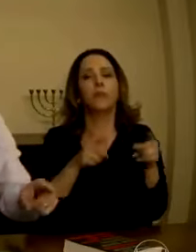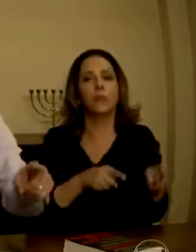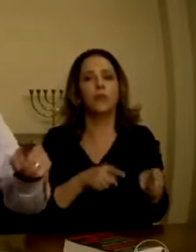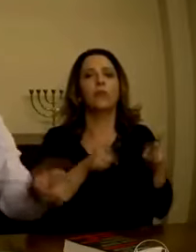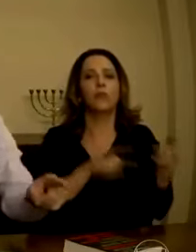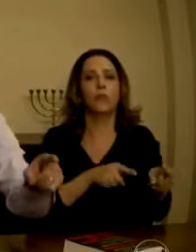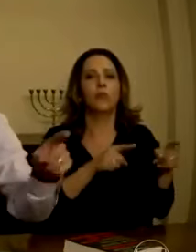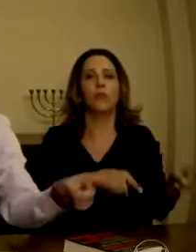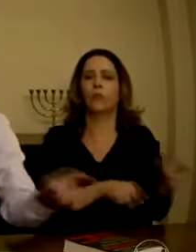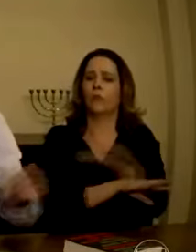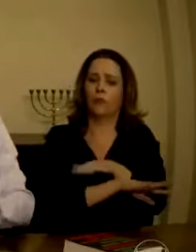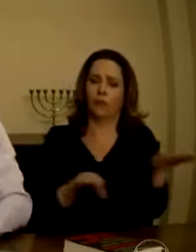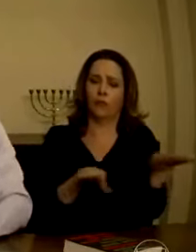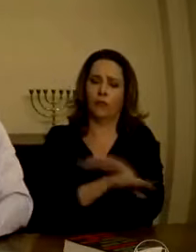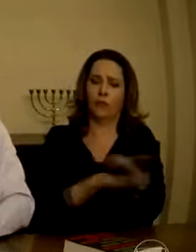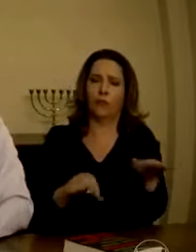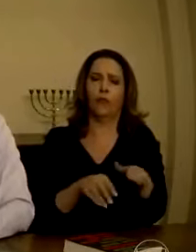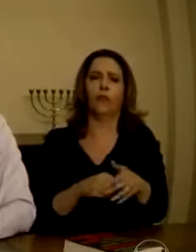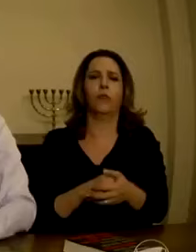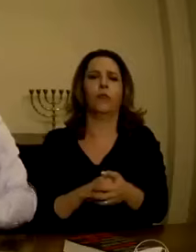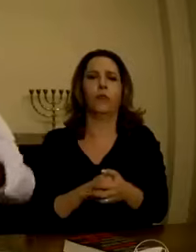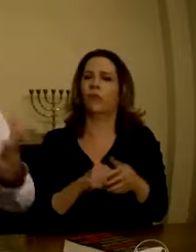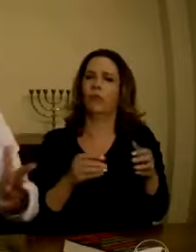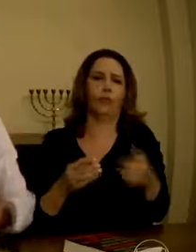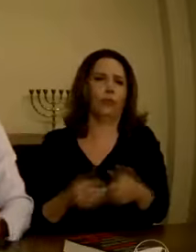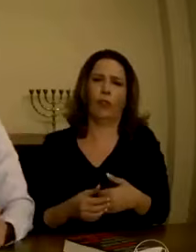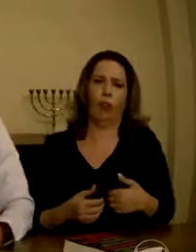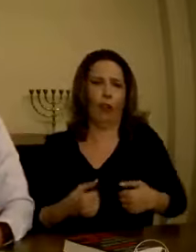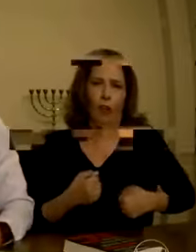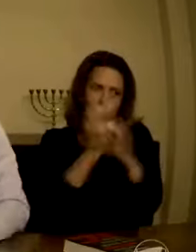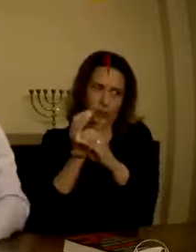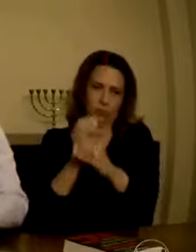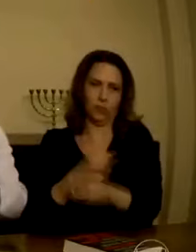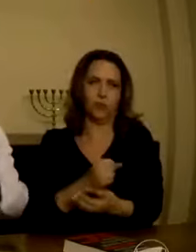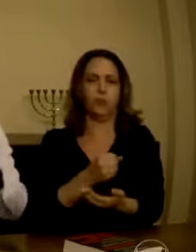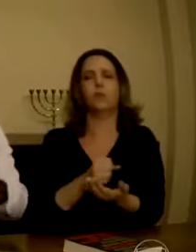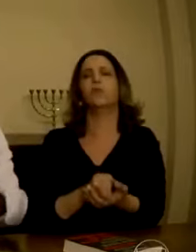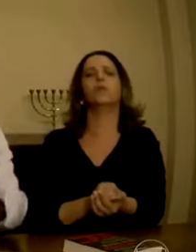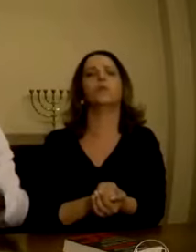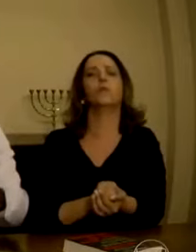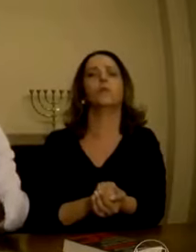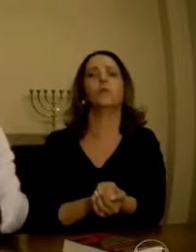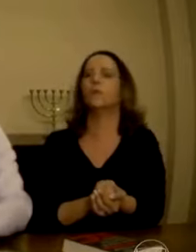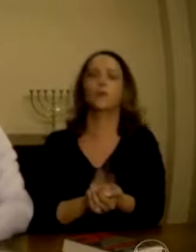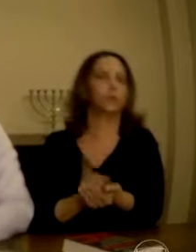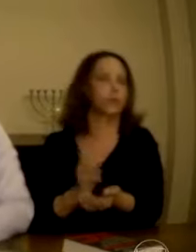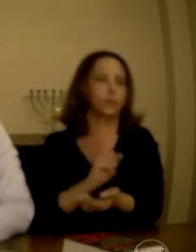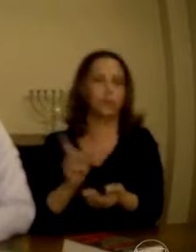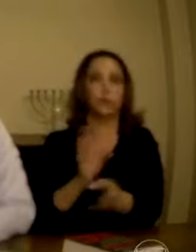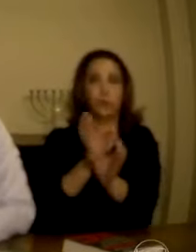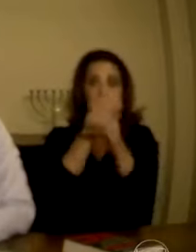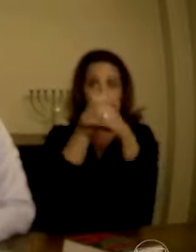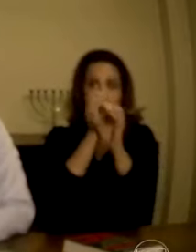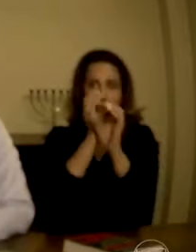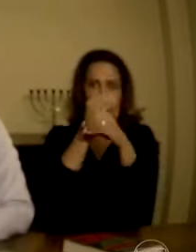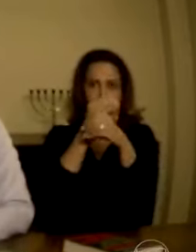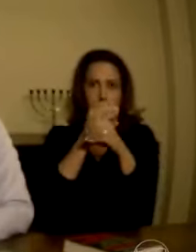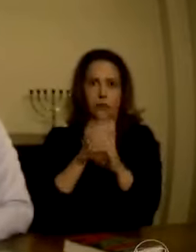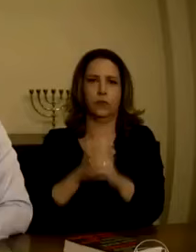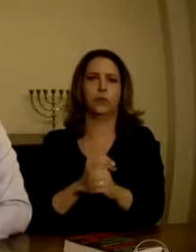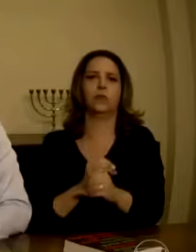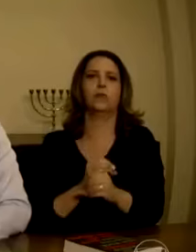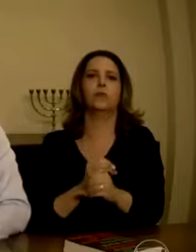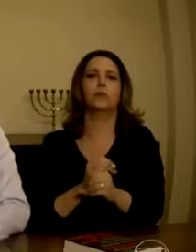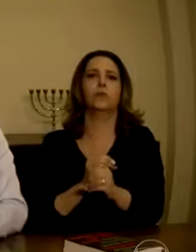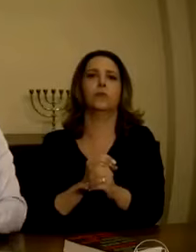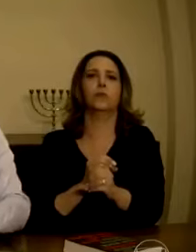programa de humor sem partido, acabando com essa mamata de vocês daí. Não vamos perder jamais o foco nisso